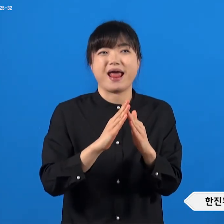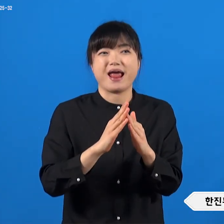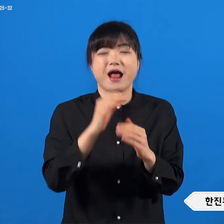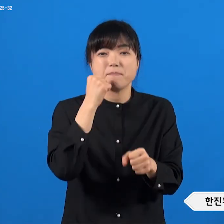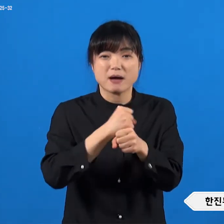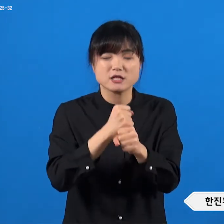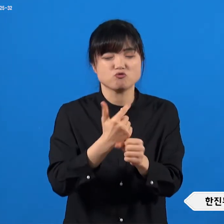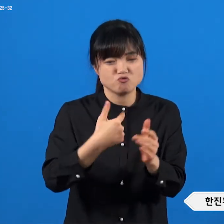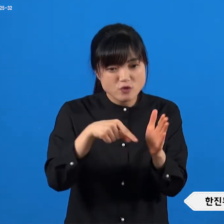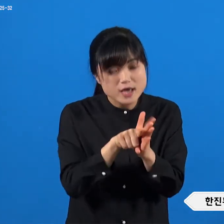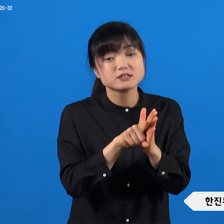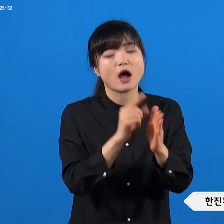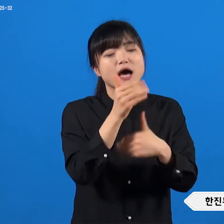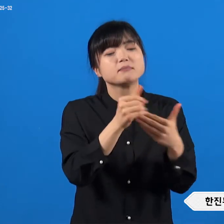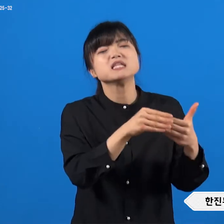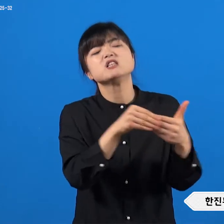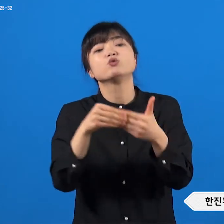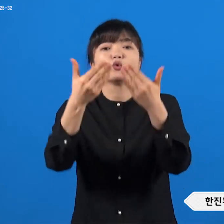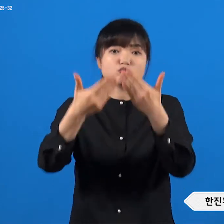하나님이 인도하셨기 때문입니다.